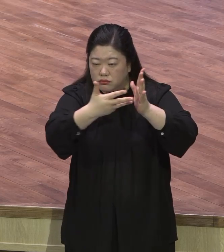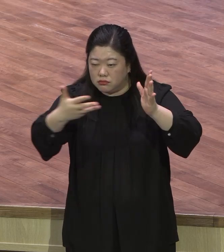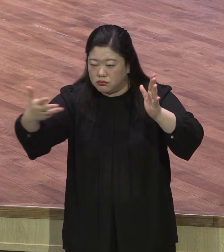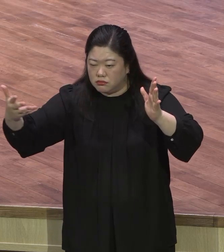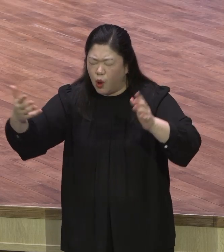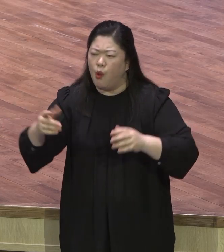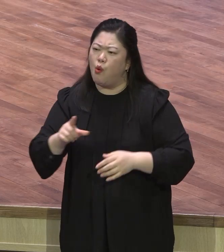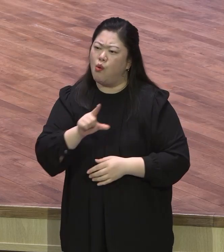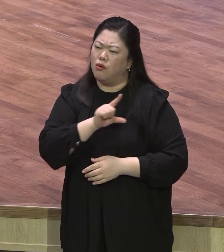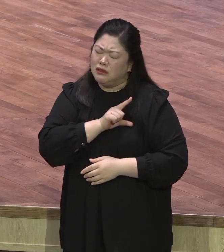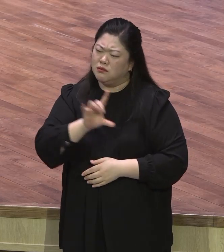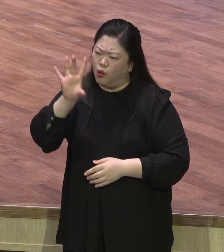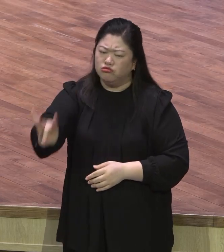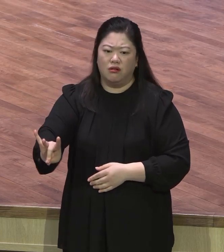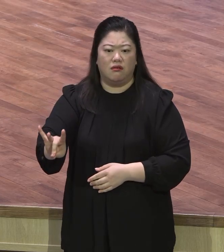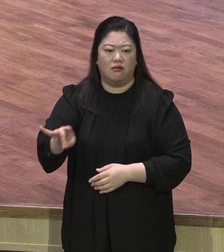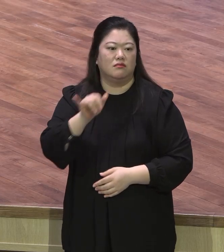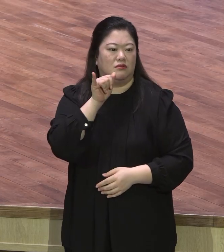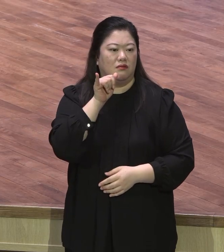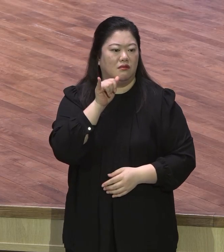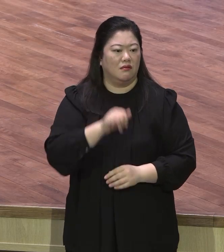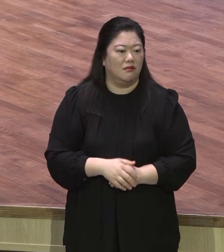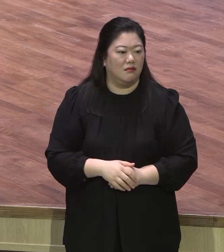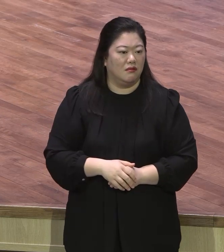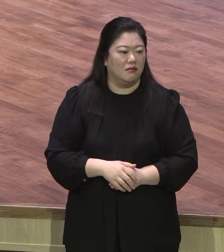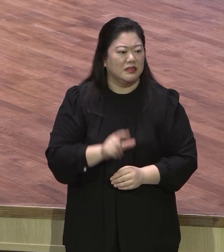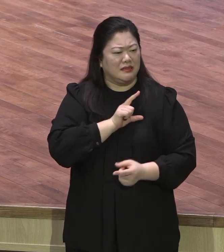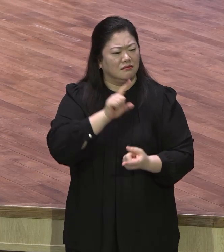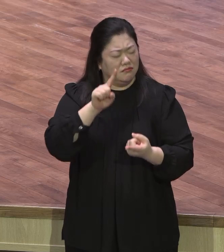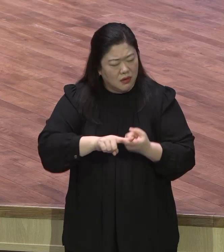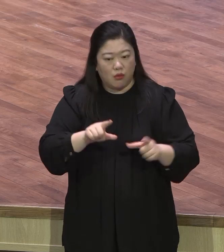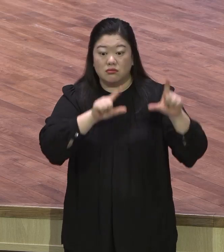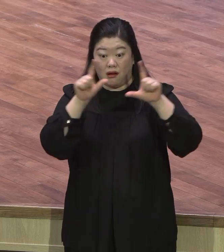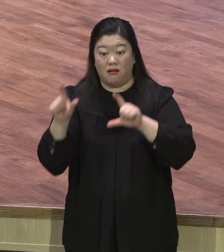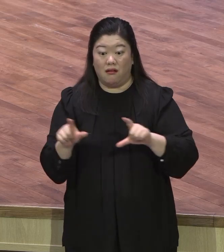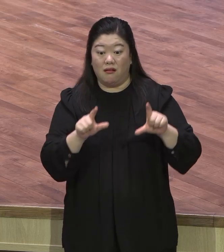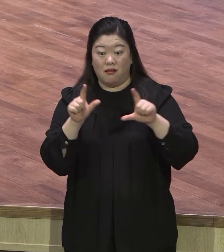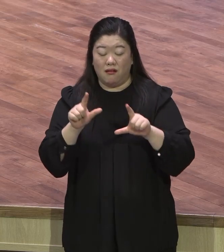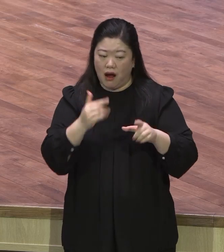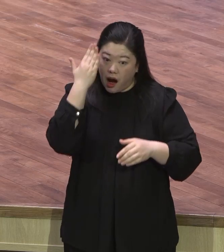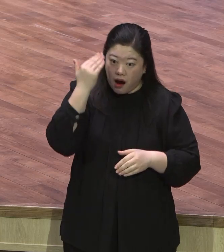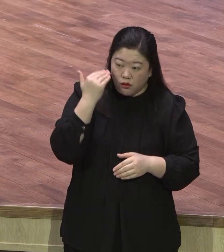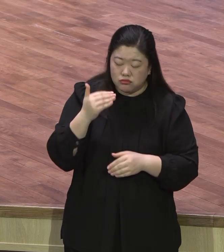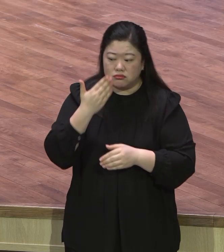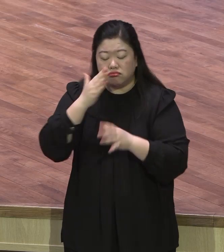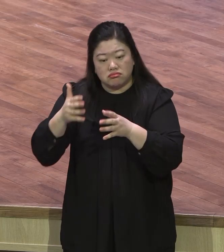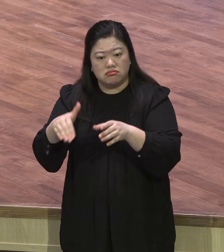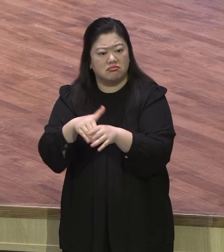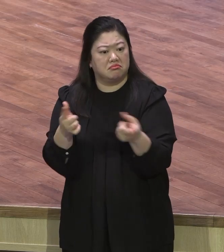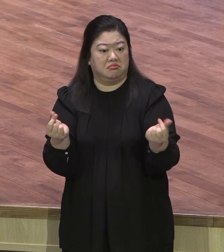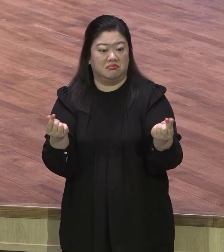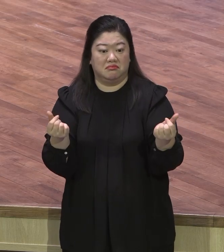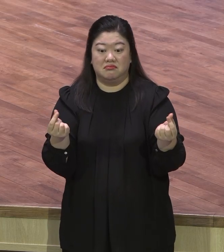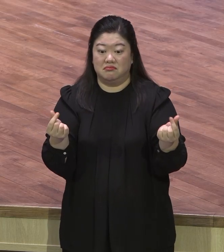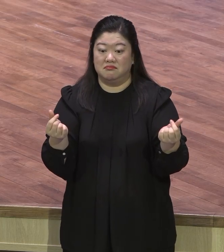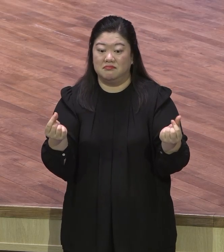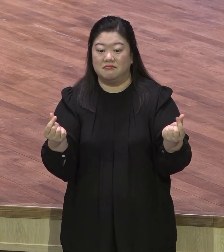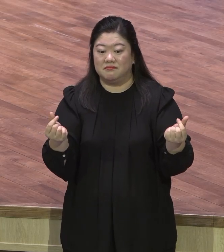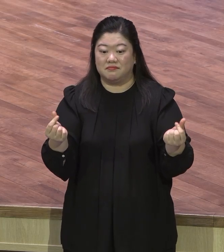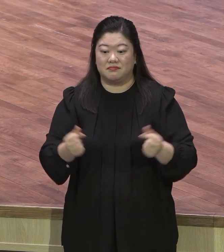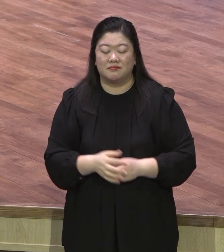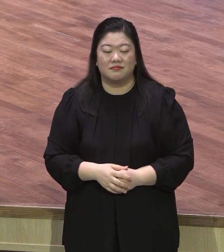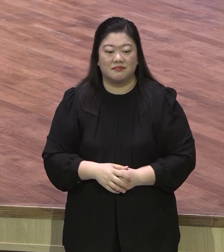거의 많이 발견할 수 있어요. 아, 이름대로 그대로 살았구나. 그대로 살아 지는 거구나. 그리고